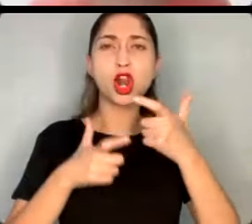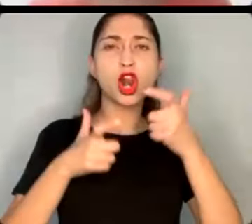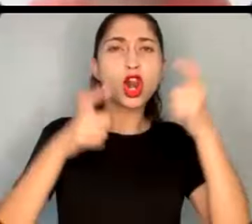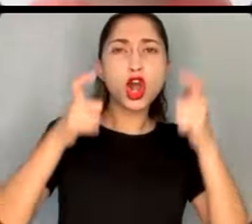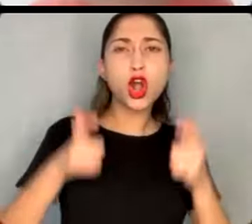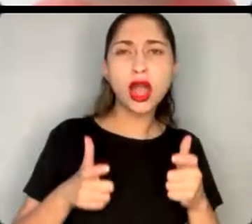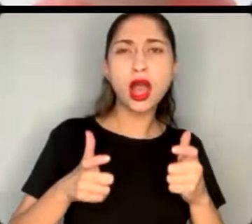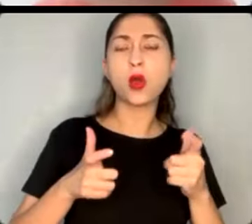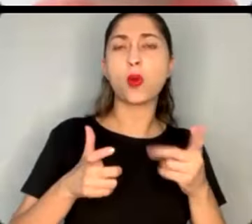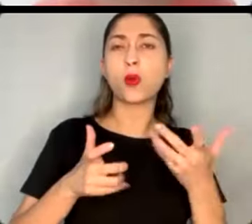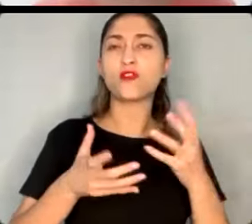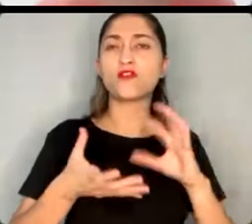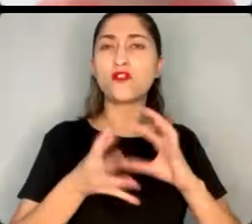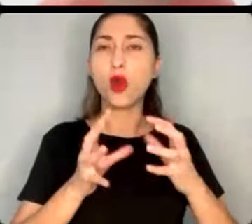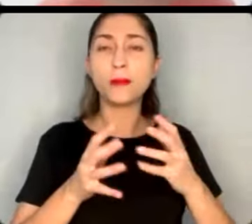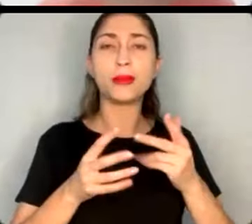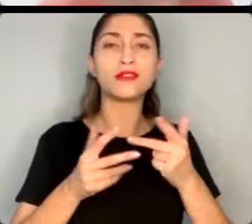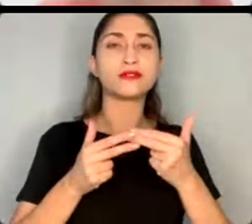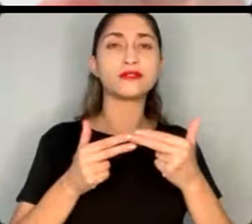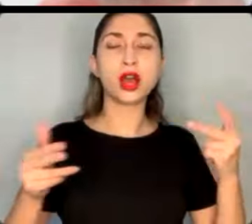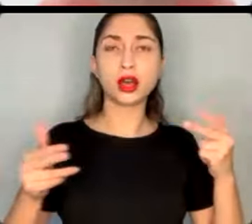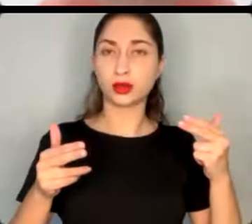localização em cada uma